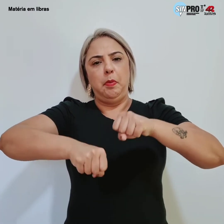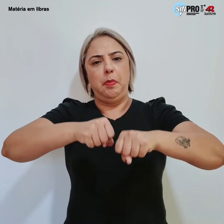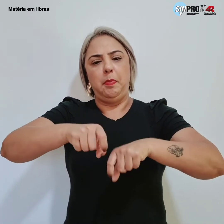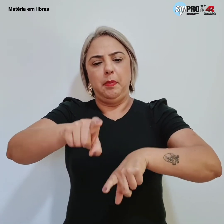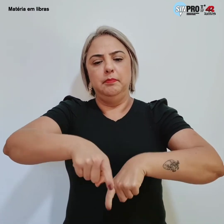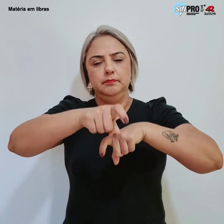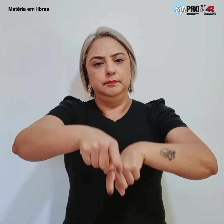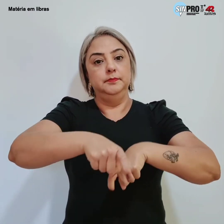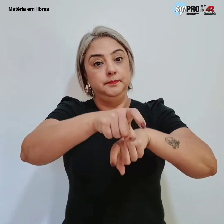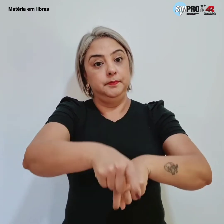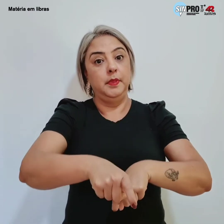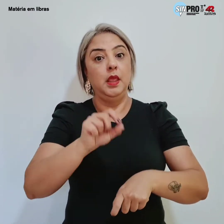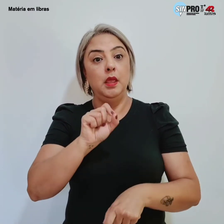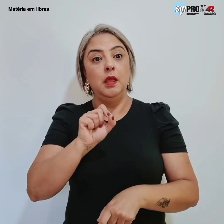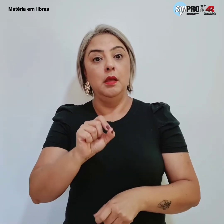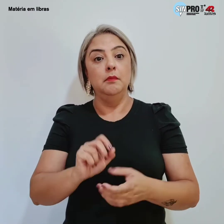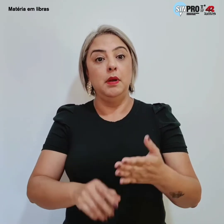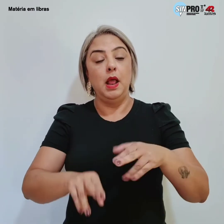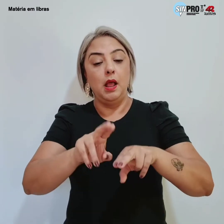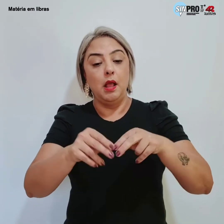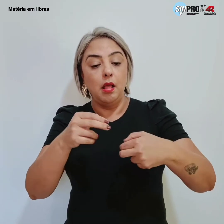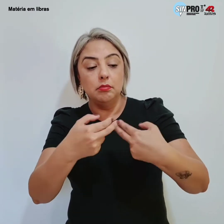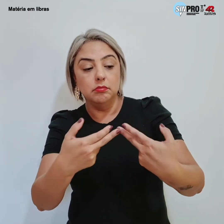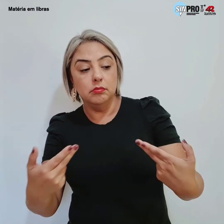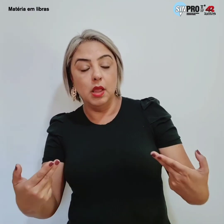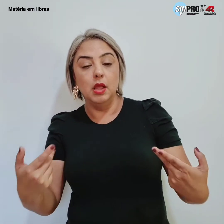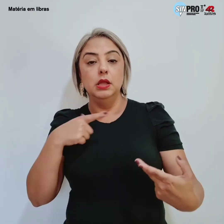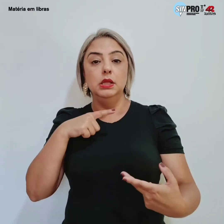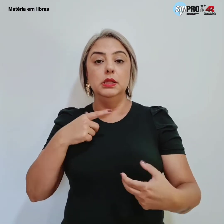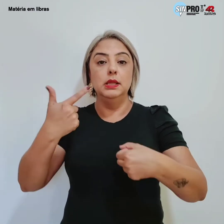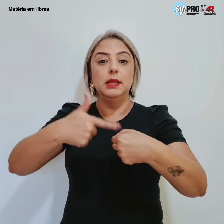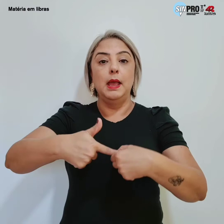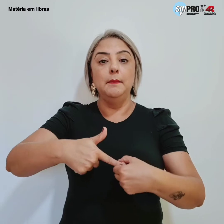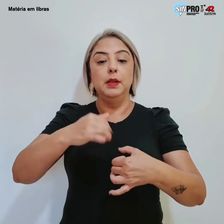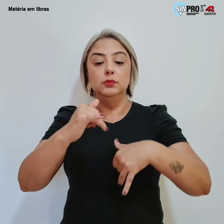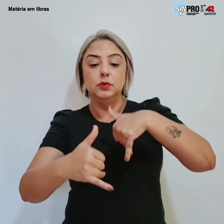colheitas e plantações, para insumos agrícolas que vêm da petroquímica.